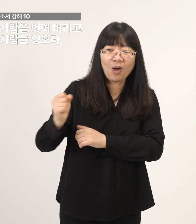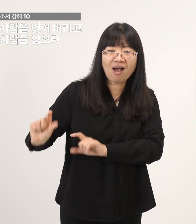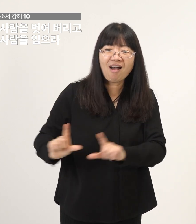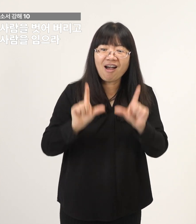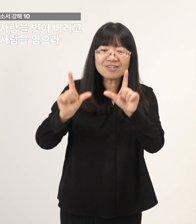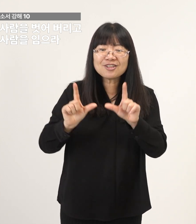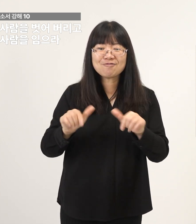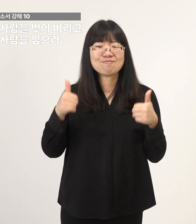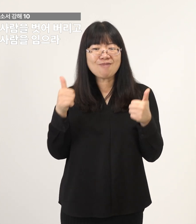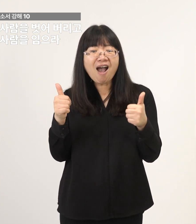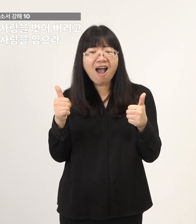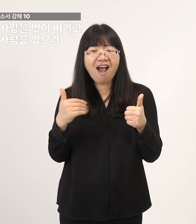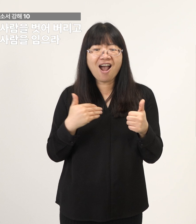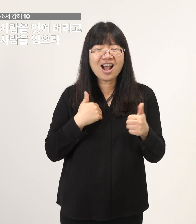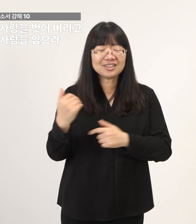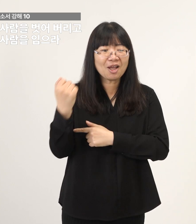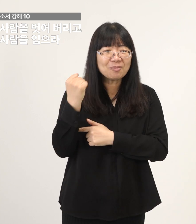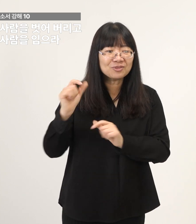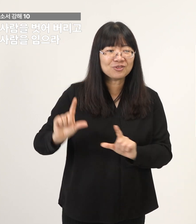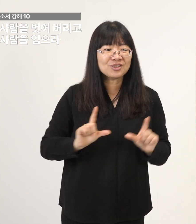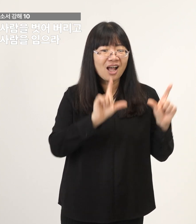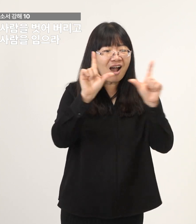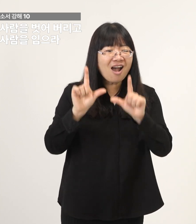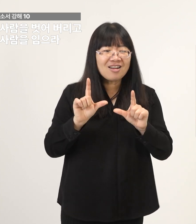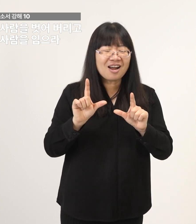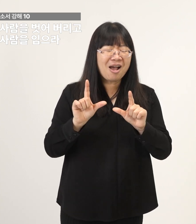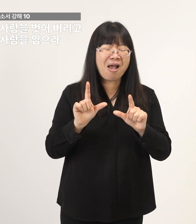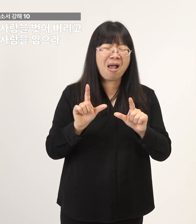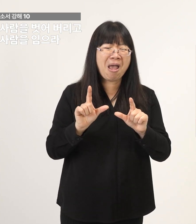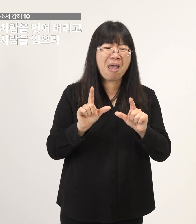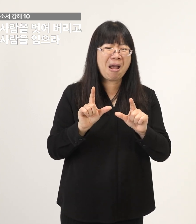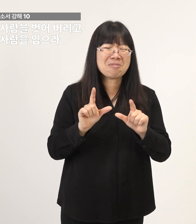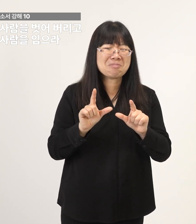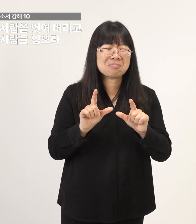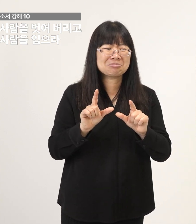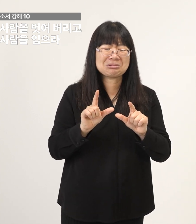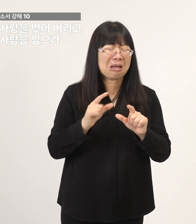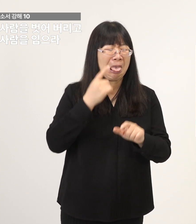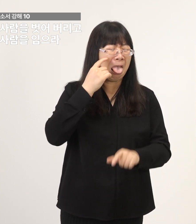내 힘으로 살아봐야 뭐 얼마나 옹졸하겠어요. 옹색하고.